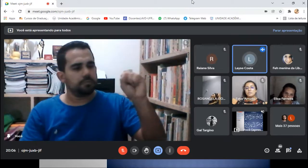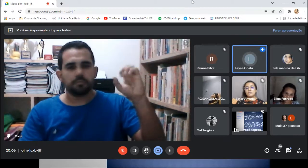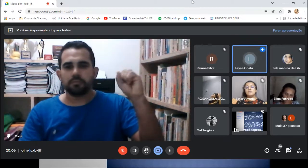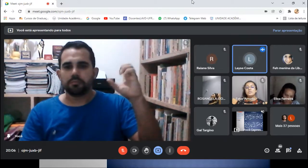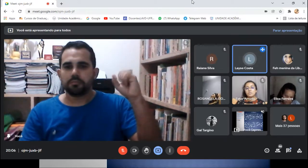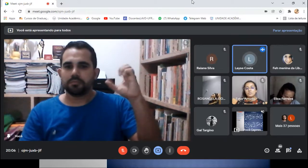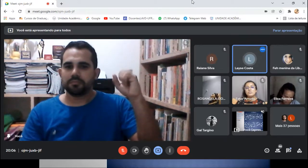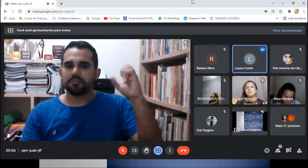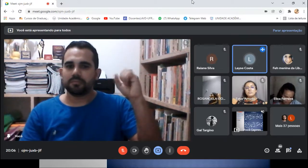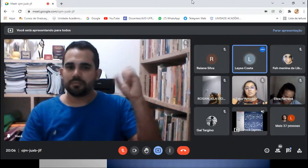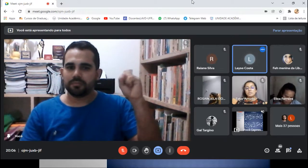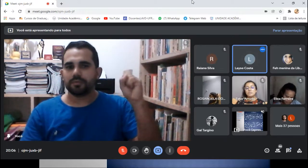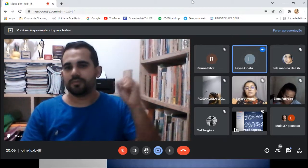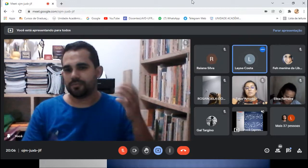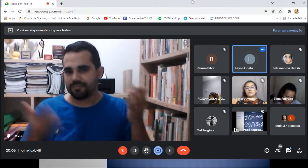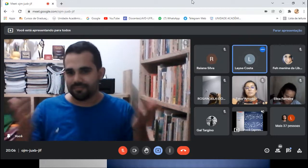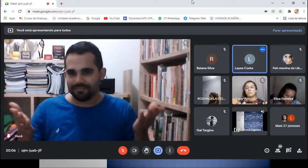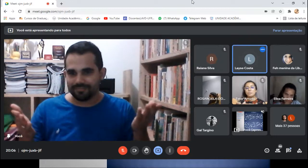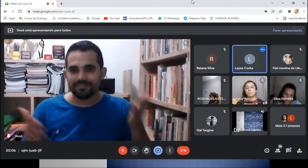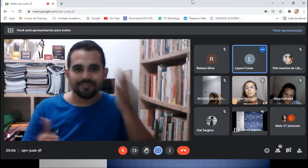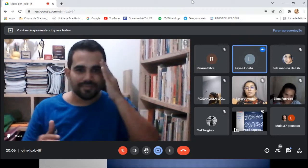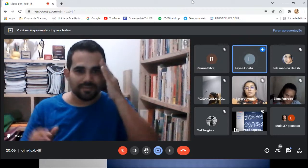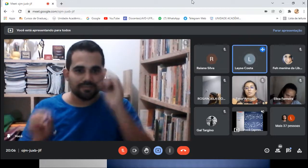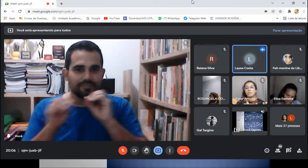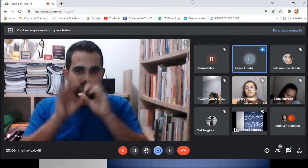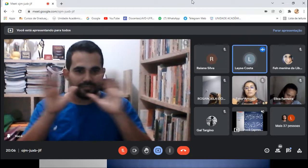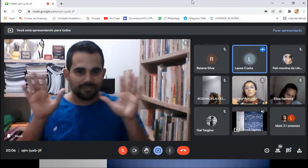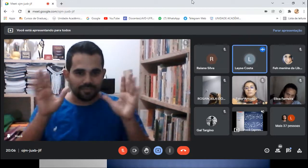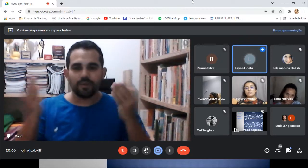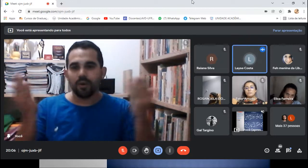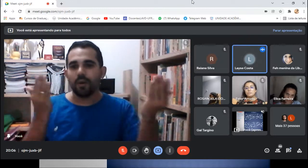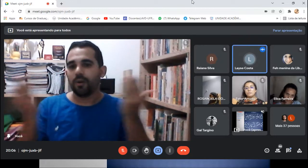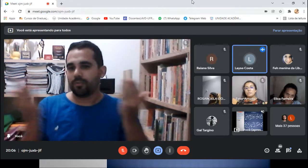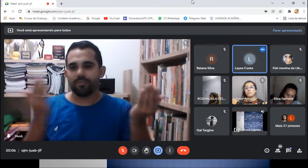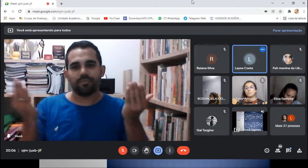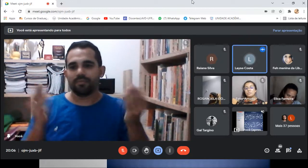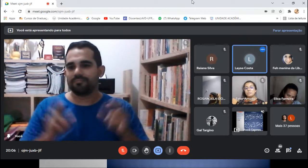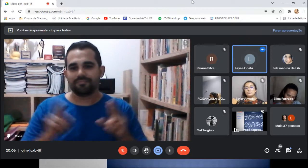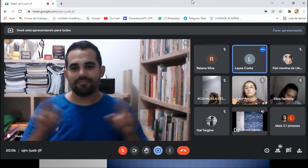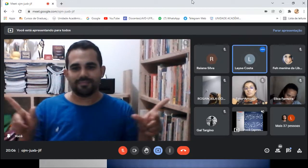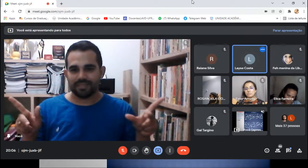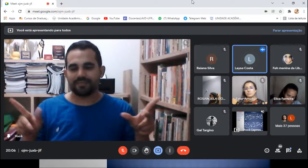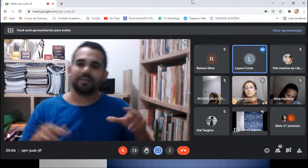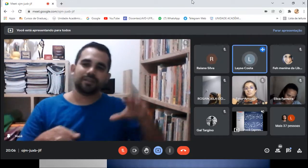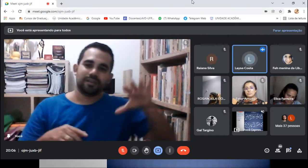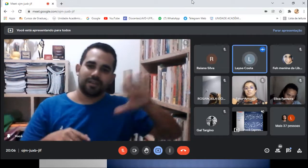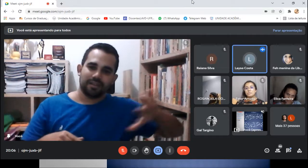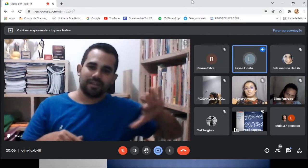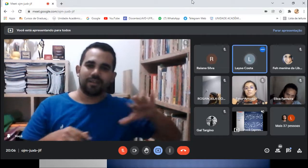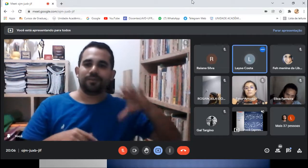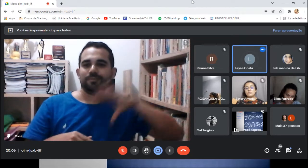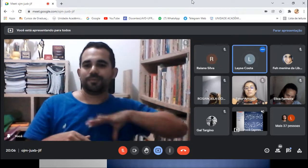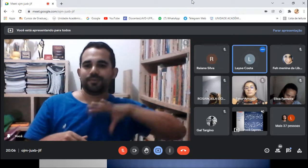de mão, ó. Mas são lugares diferentes, certo? Comparando, né? A